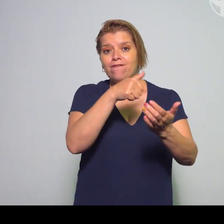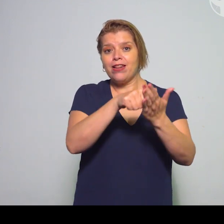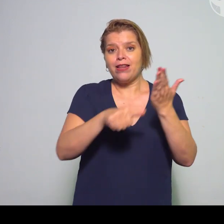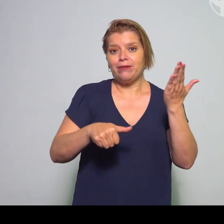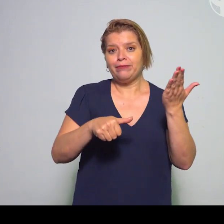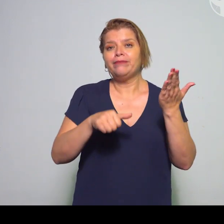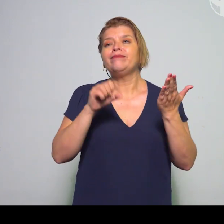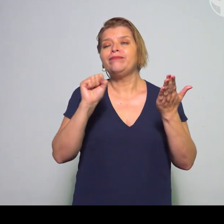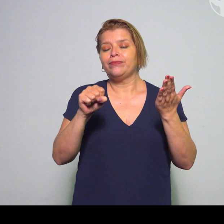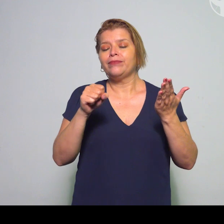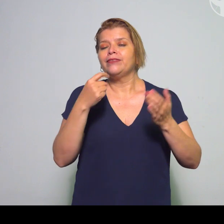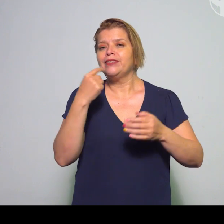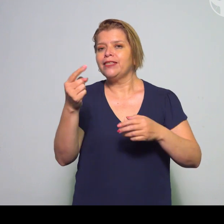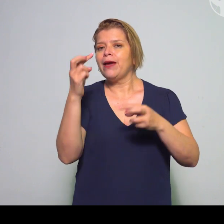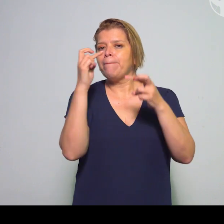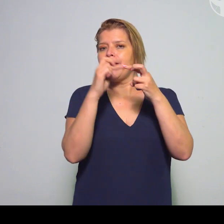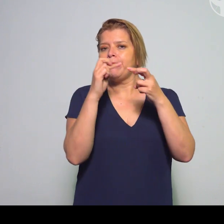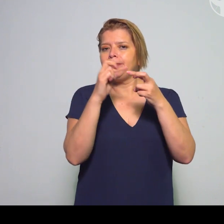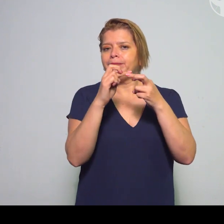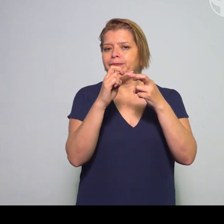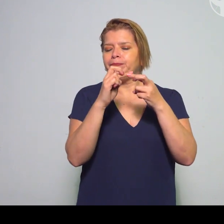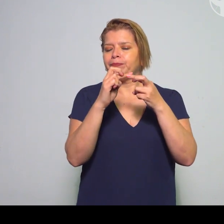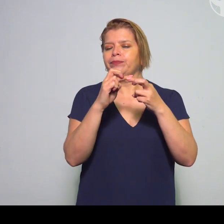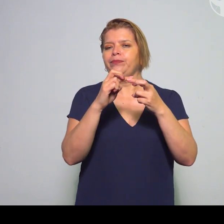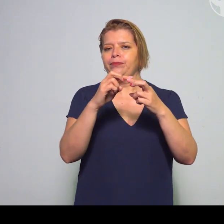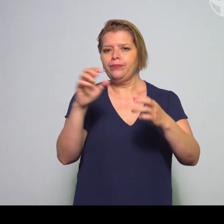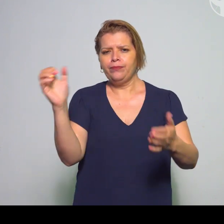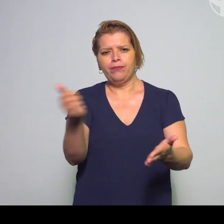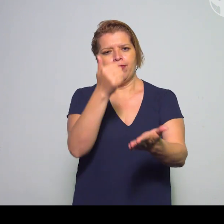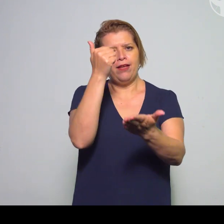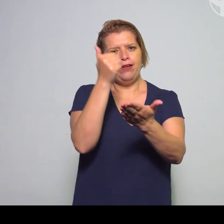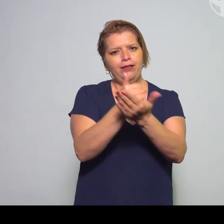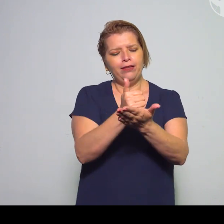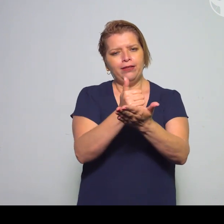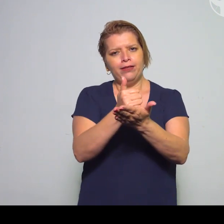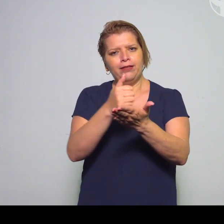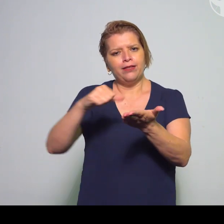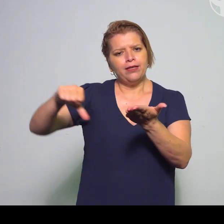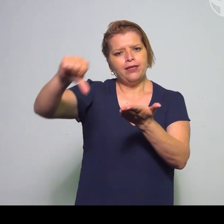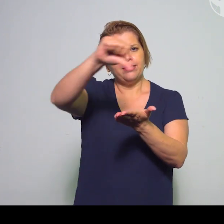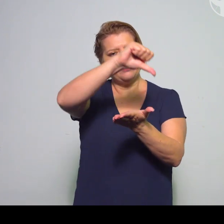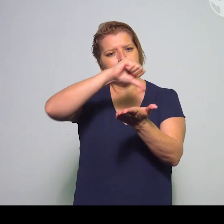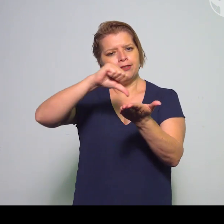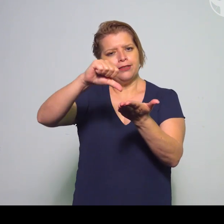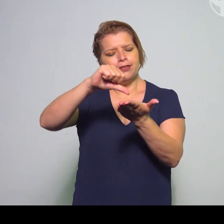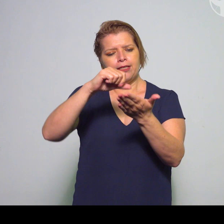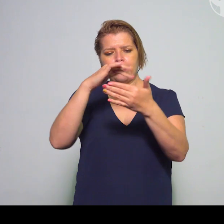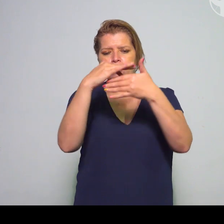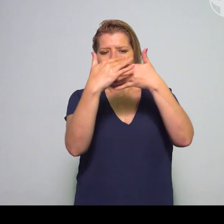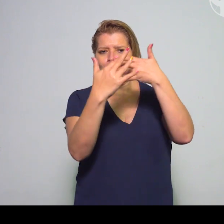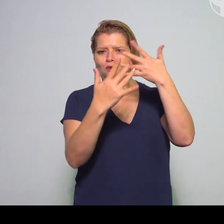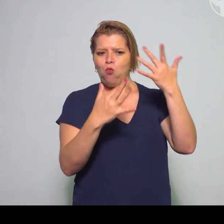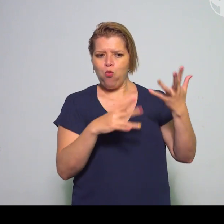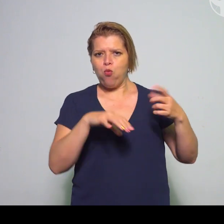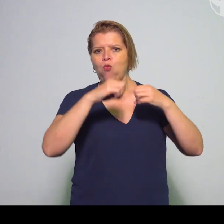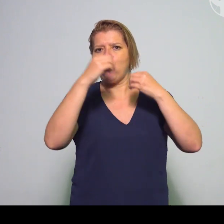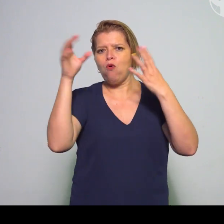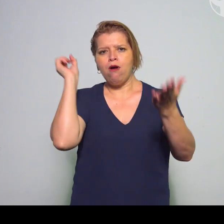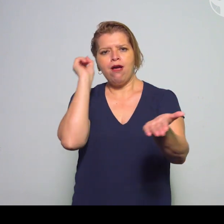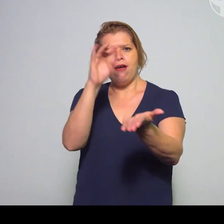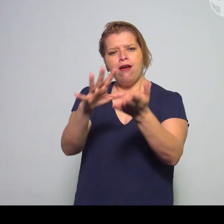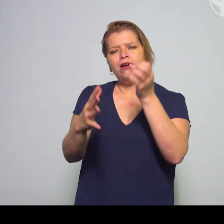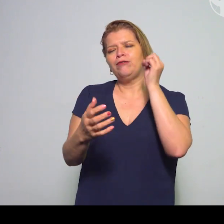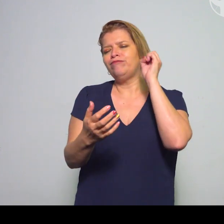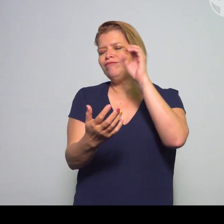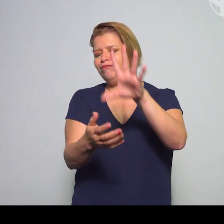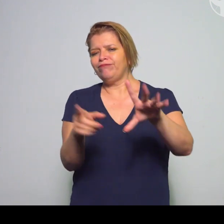los filipenses, esa generosidad le estaba diciendo Pablo, les garantiza que ese aceite siga fluyendo,